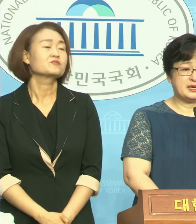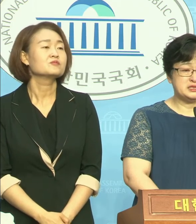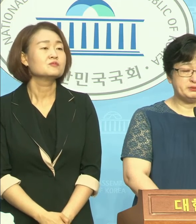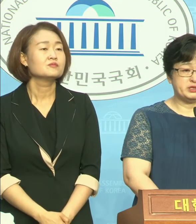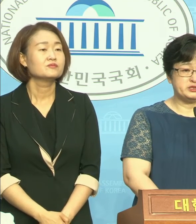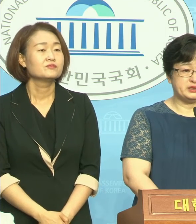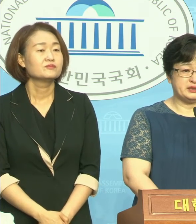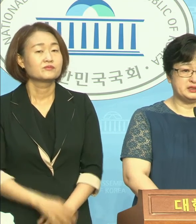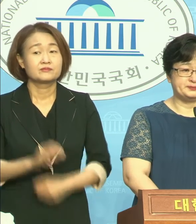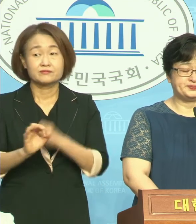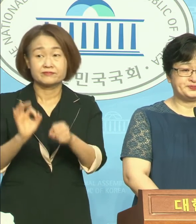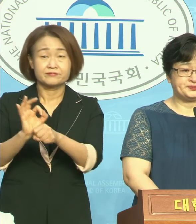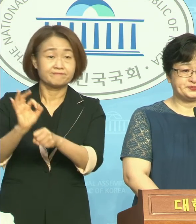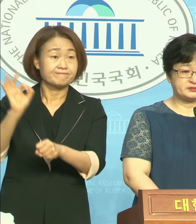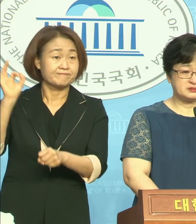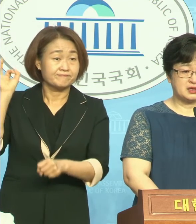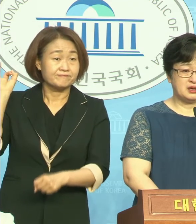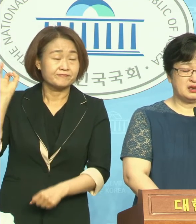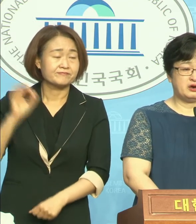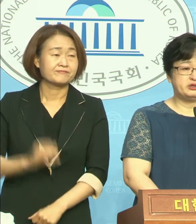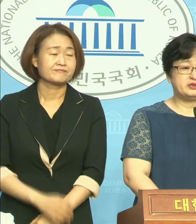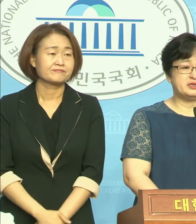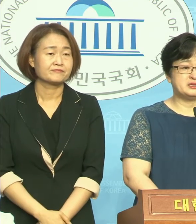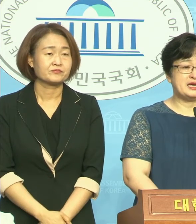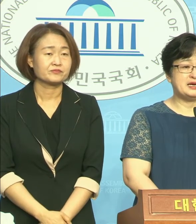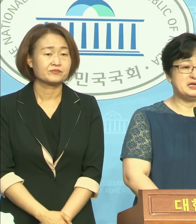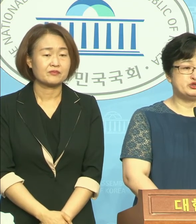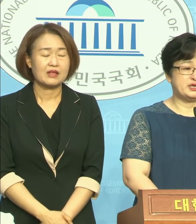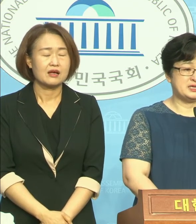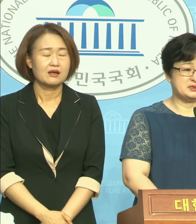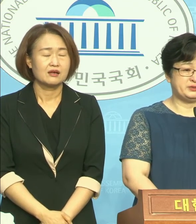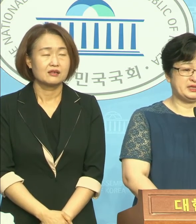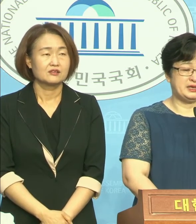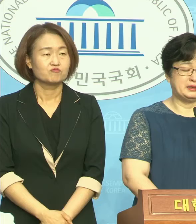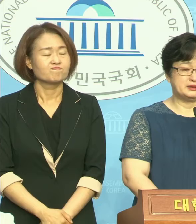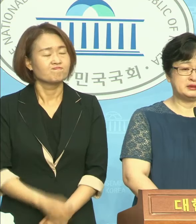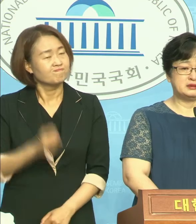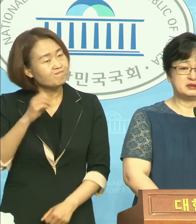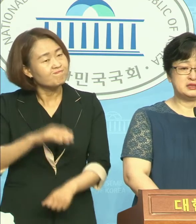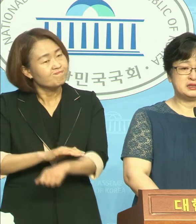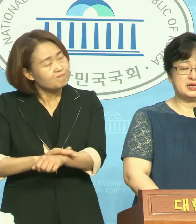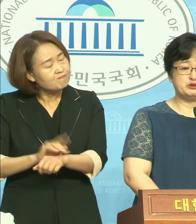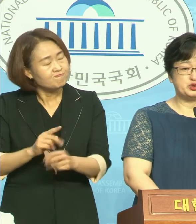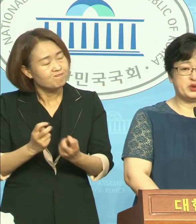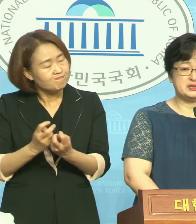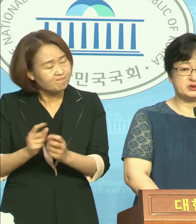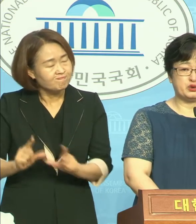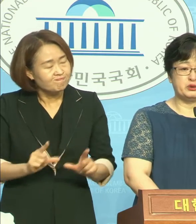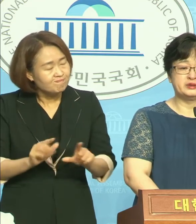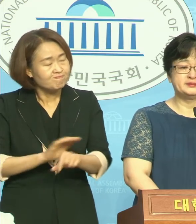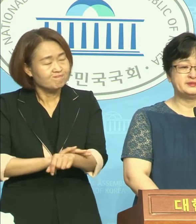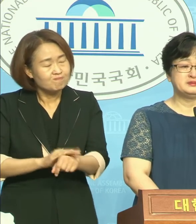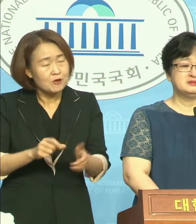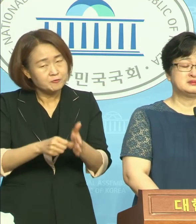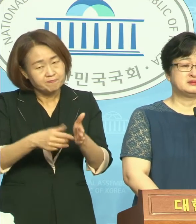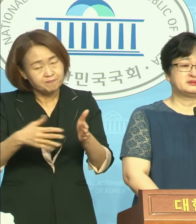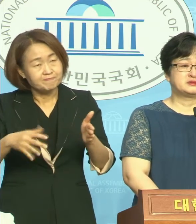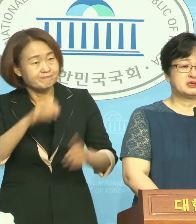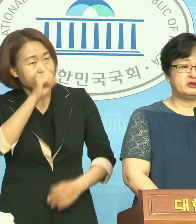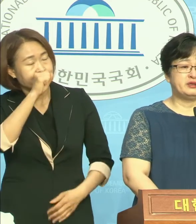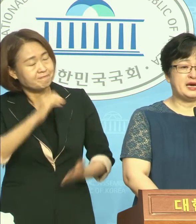활동 질과 10년 전에는 어떻게 있는 살아갈 줄 알았습니다 시간도 좋아지고